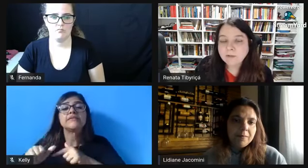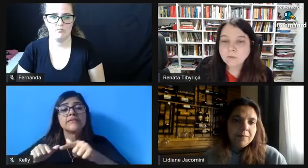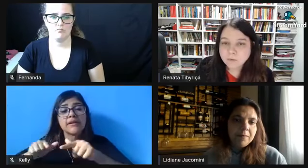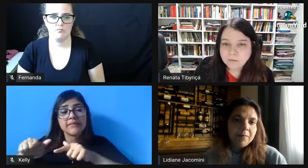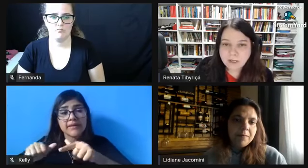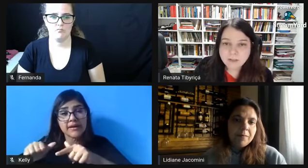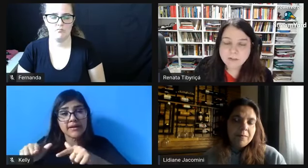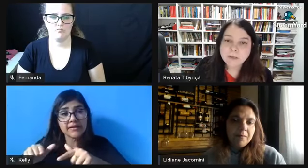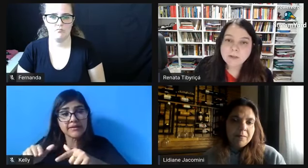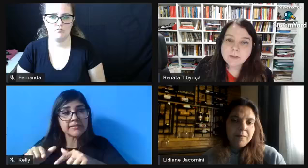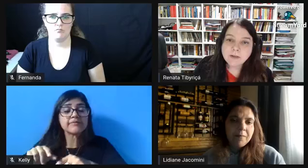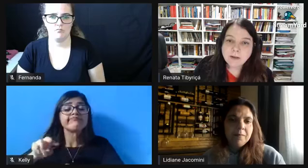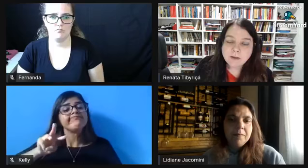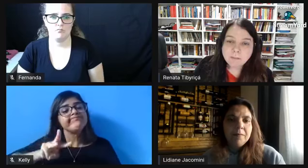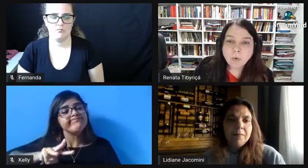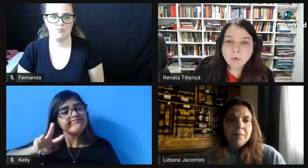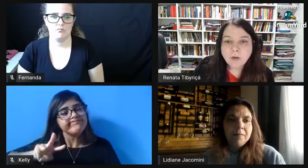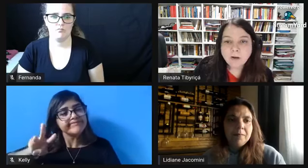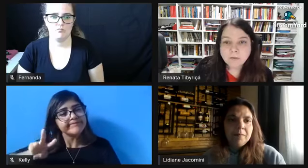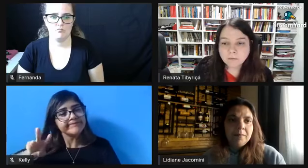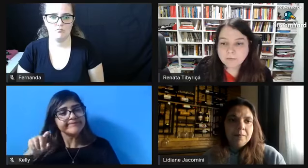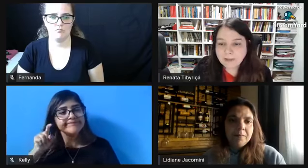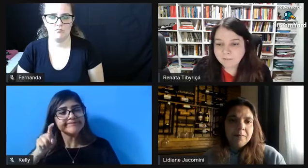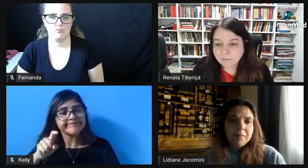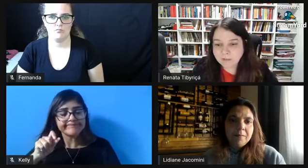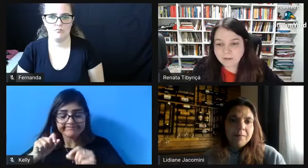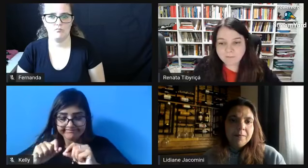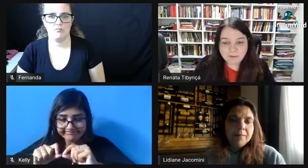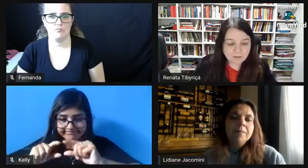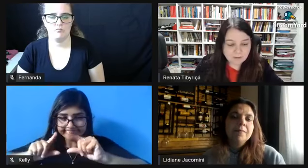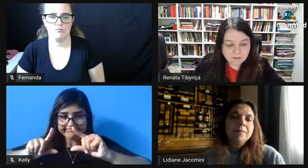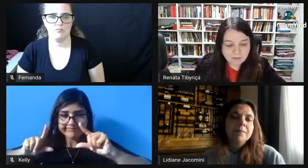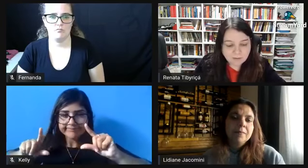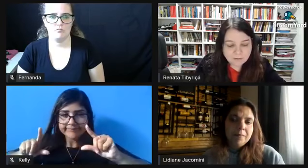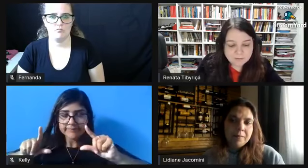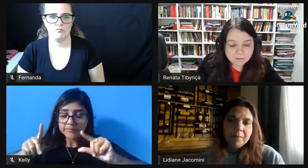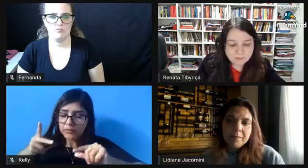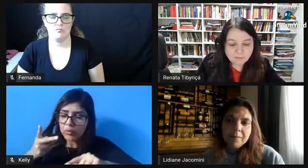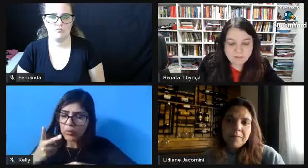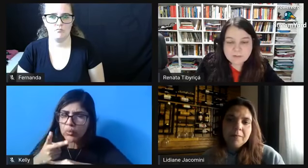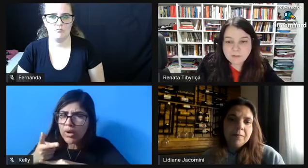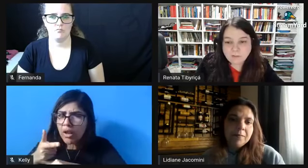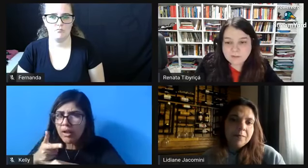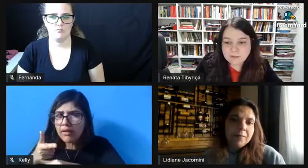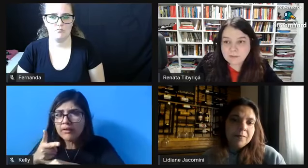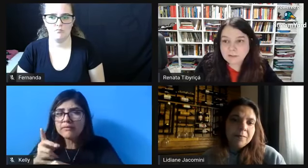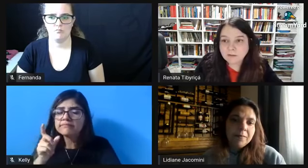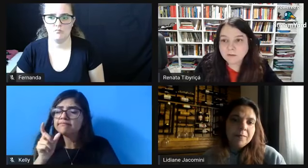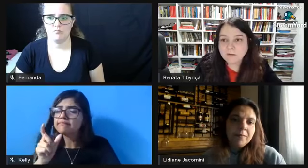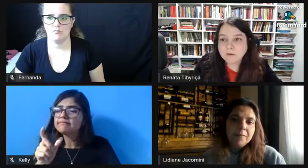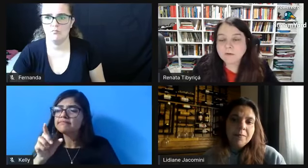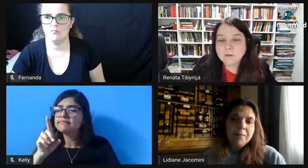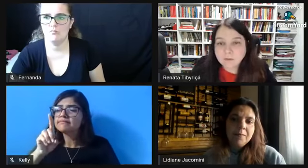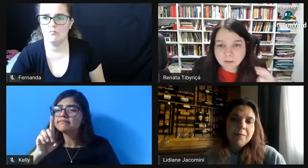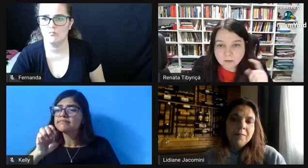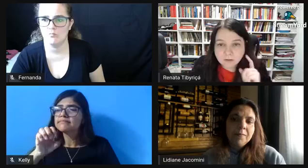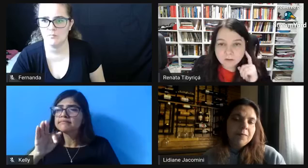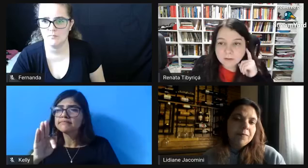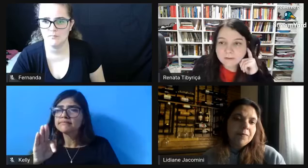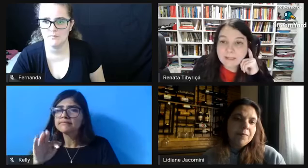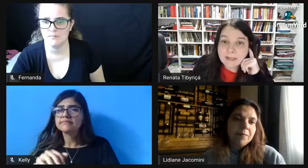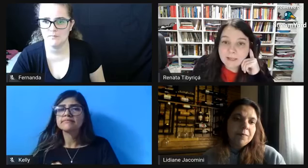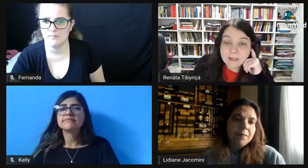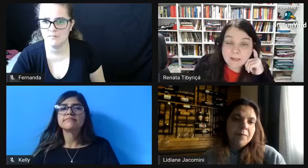Então, entrando no site, procura o DEF é escrito assim,